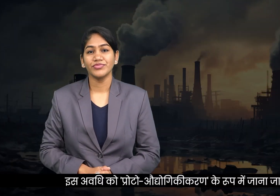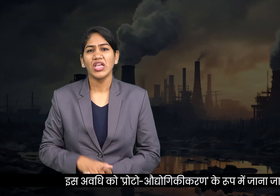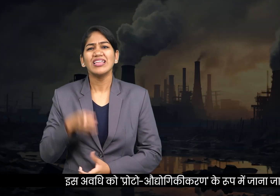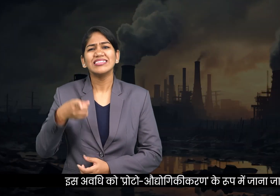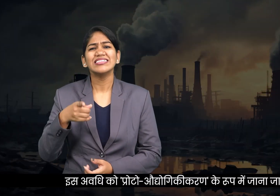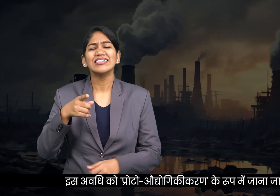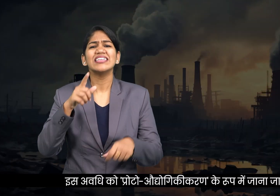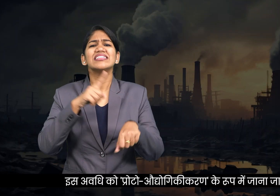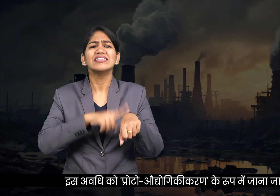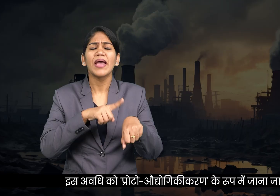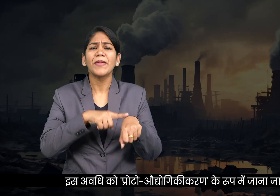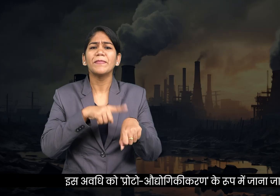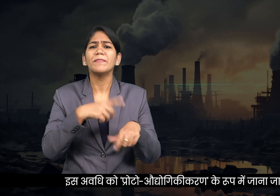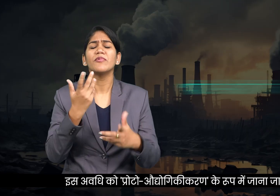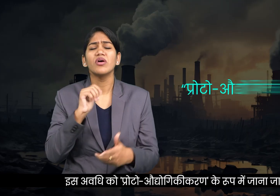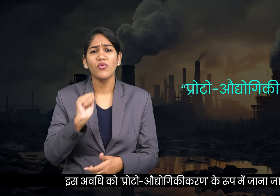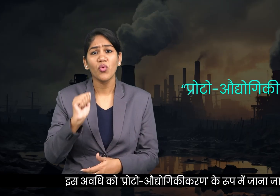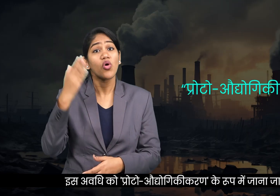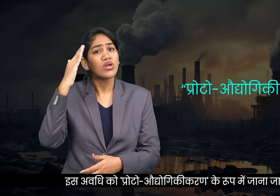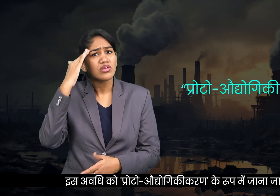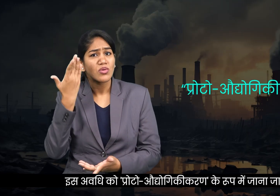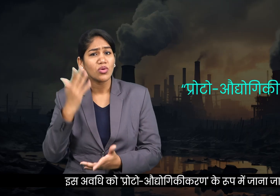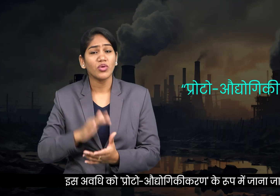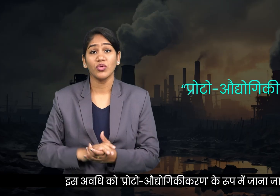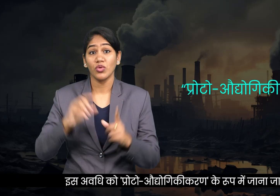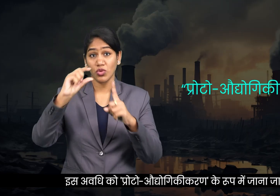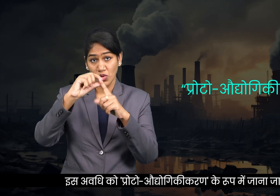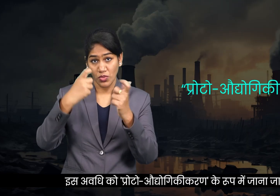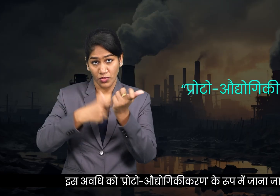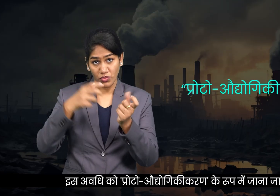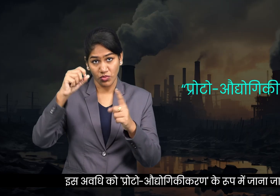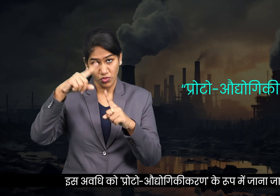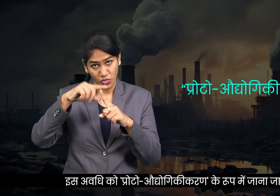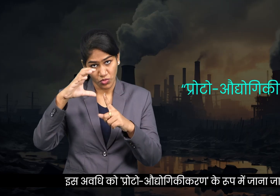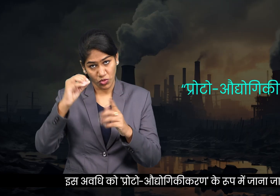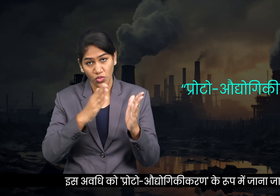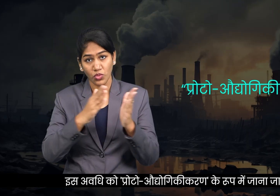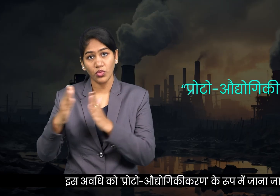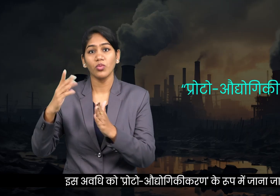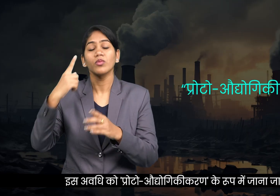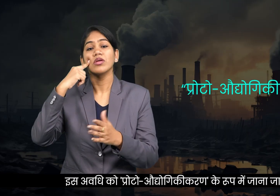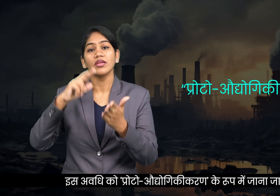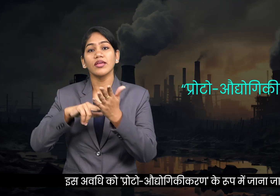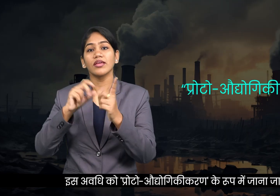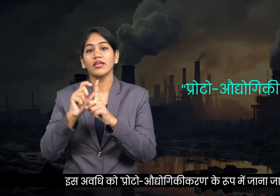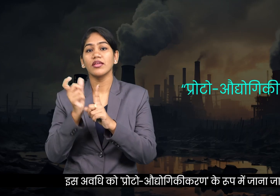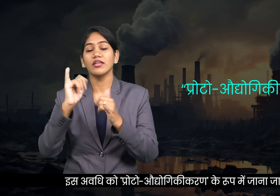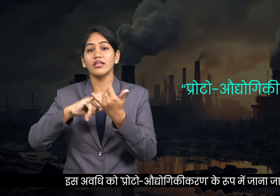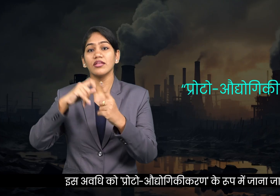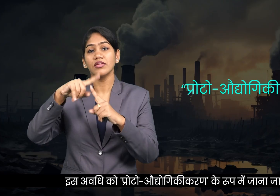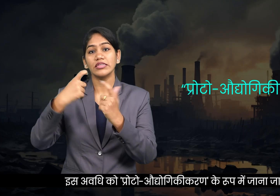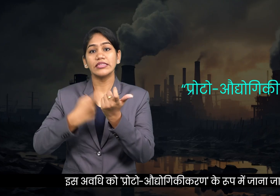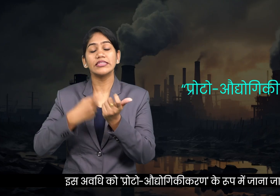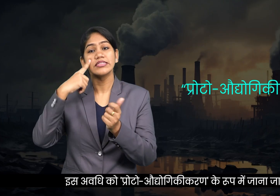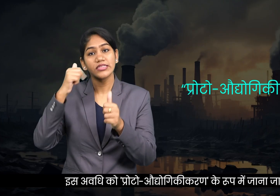इस अवधि को प्रोटो औद्योगिकरण के रूप में जाना जाता है।